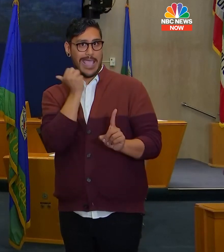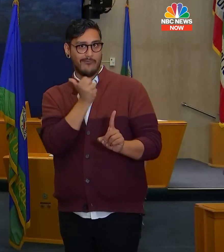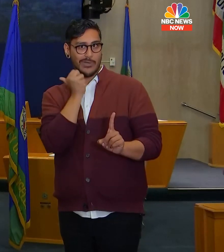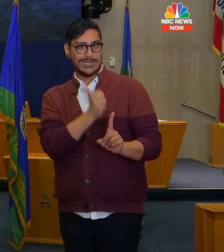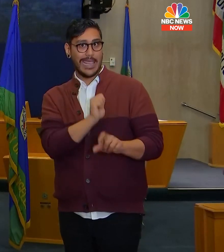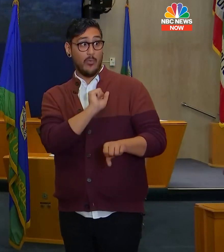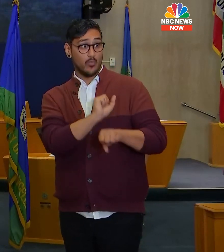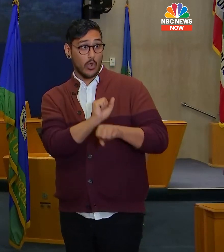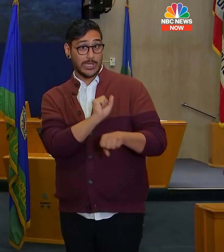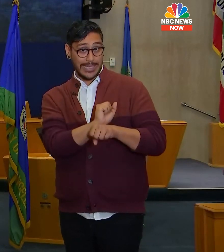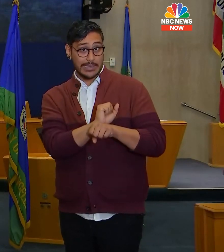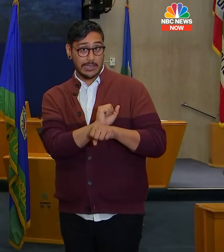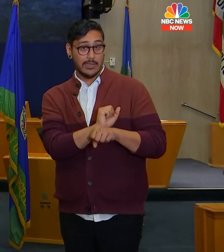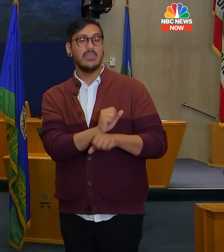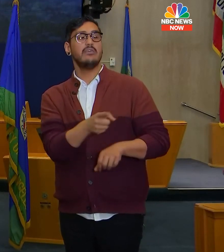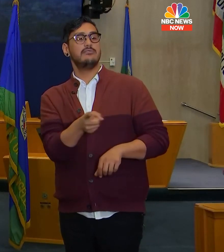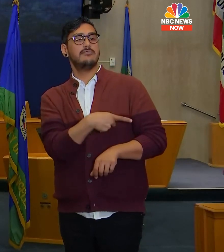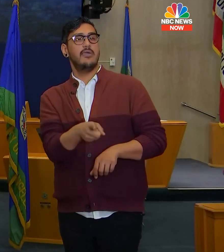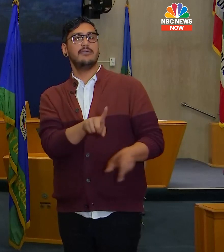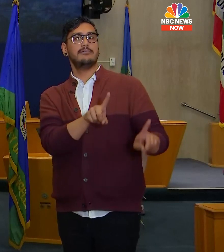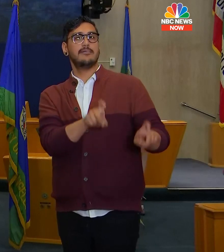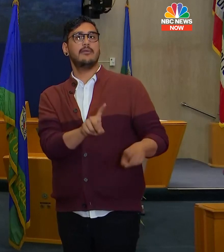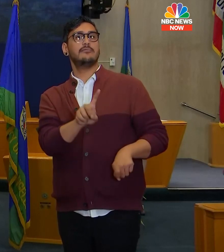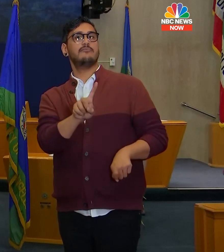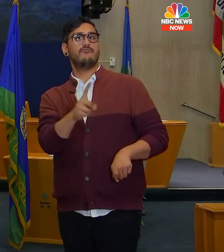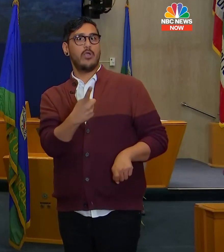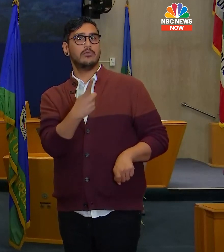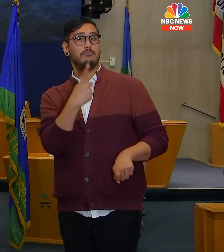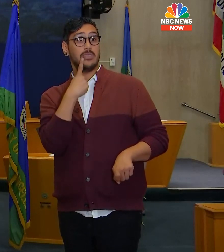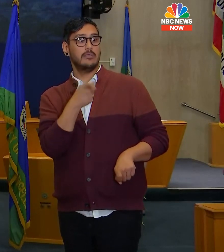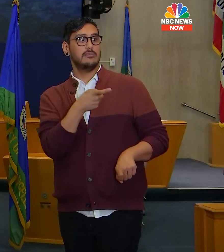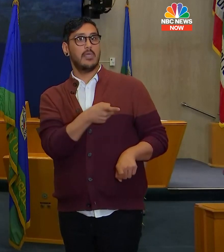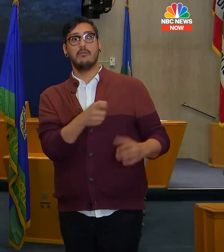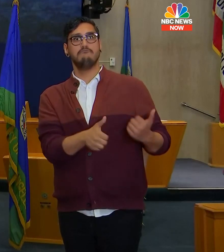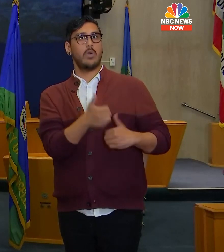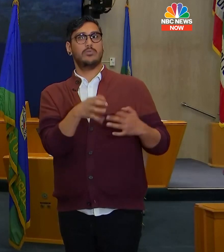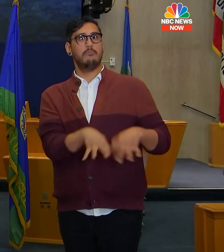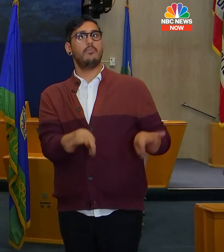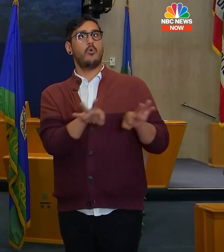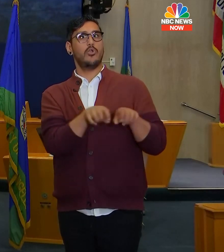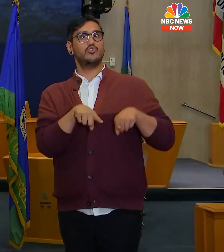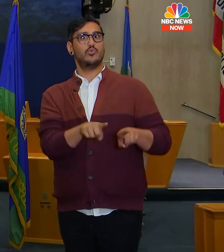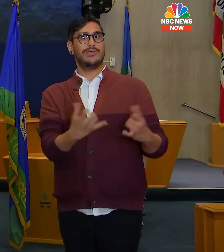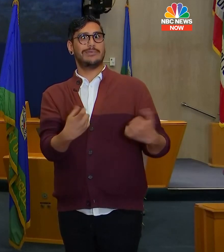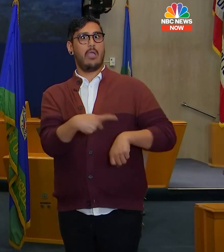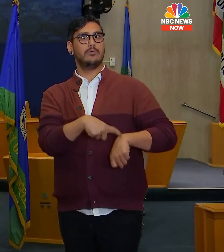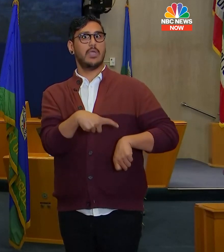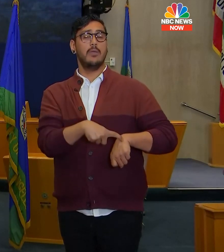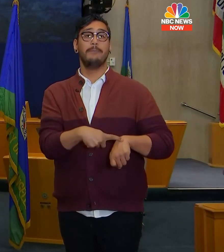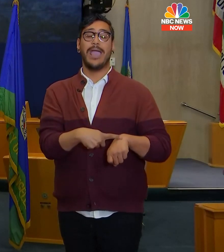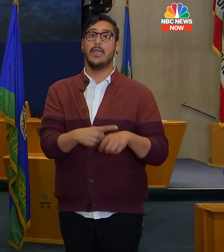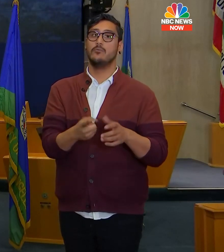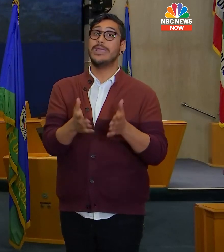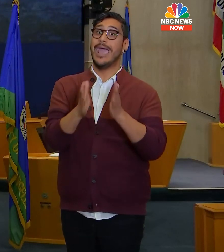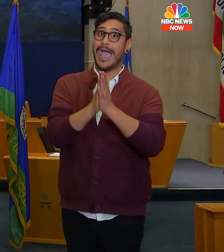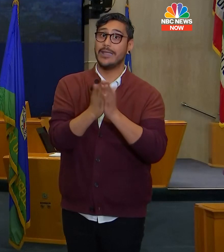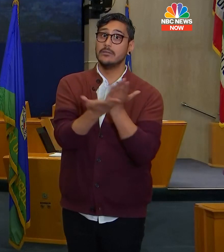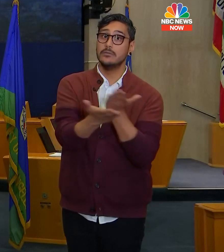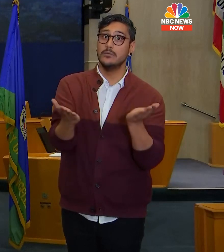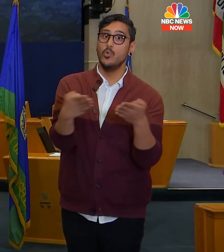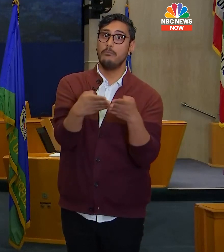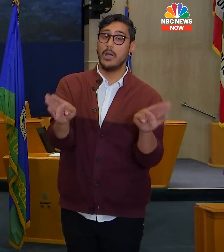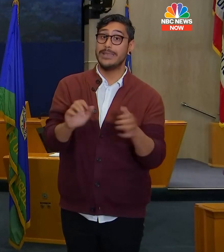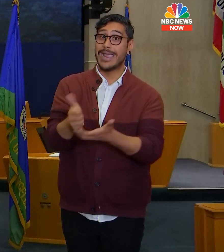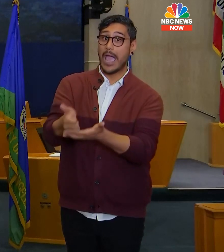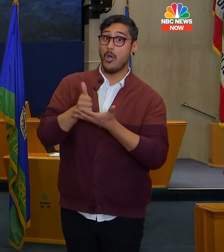combatir este tipo de virus que se riegue mucho más. Y esperamos que el público nos ayude, por favor, a mantenerse en sus